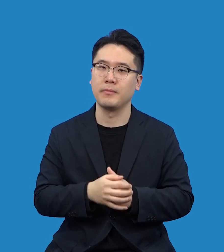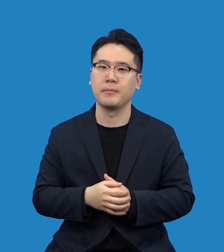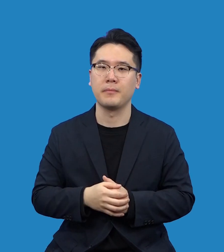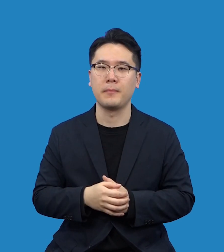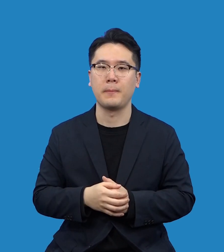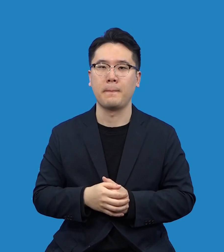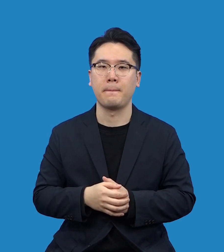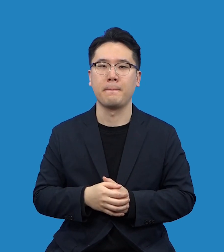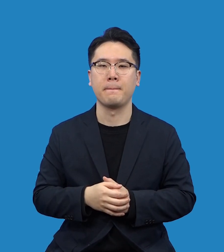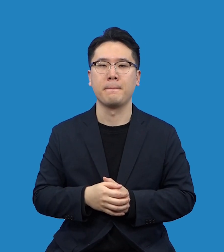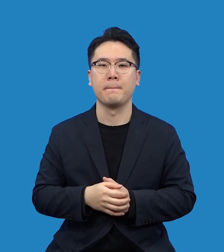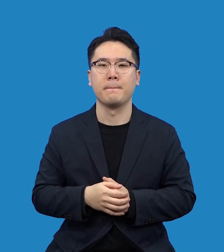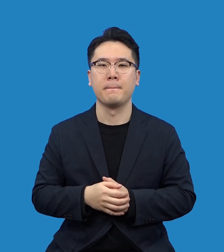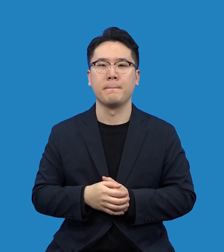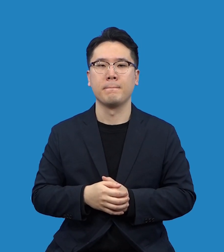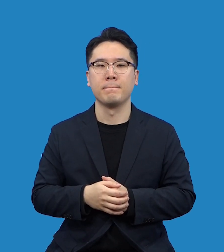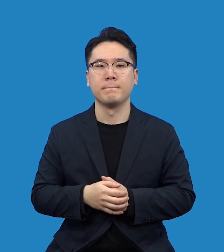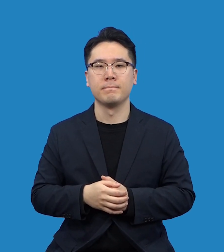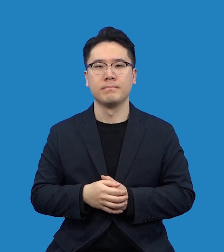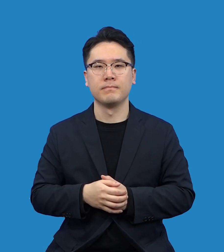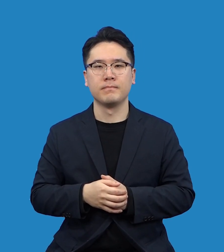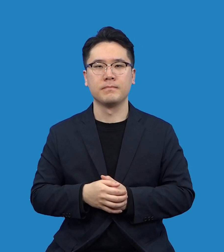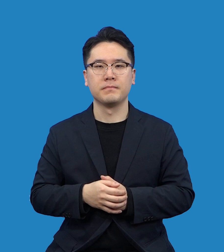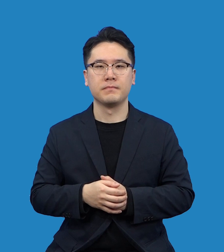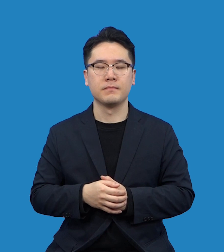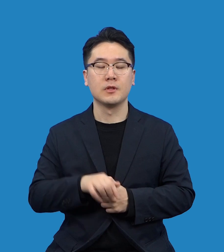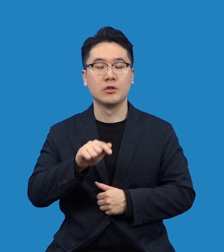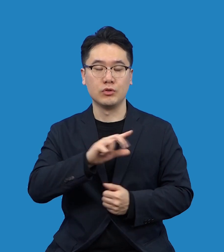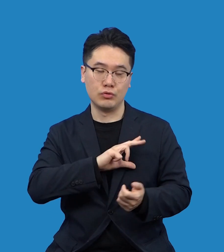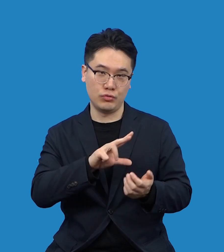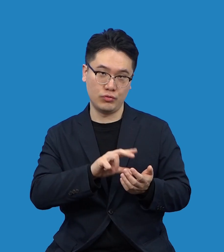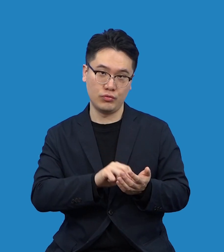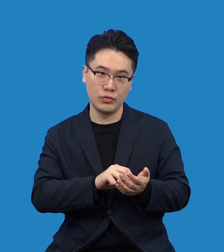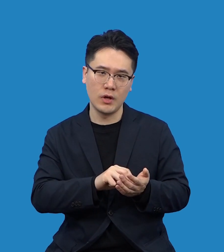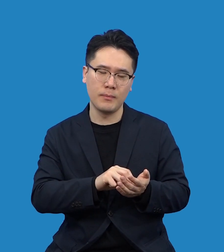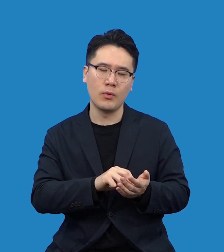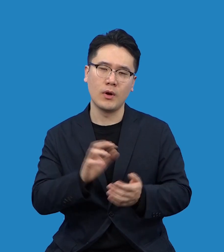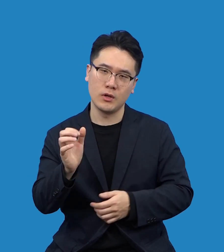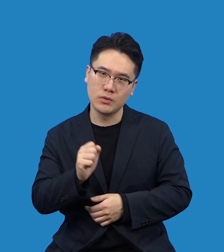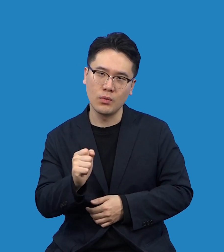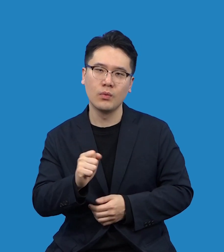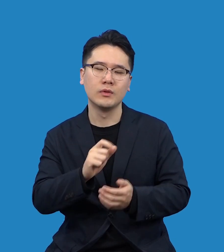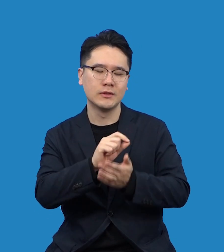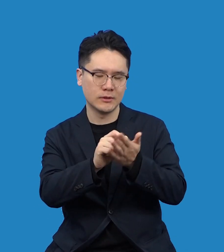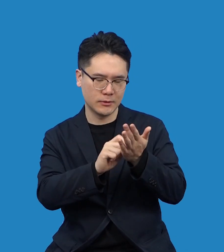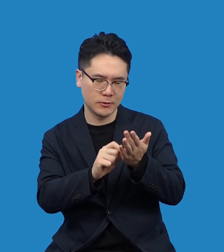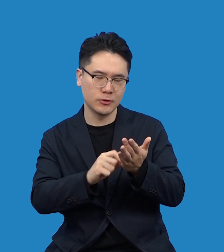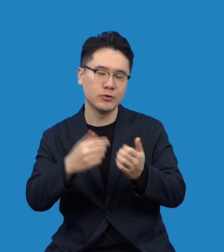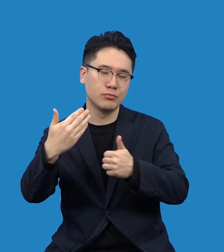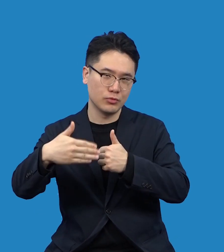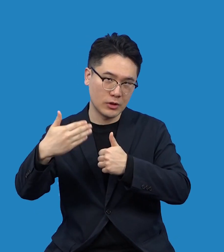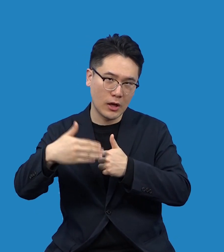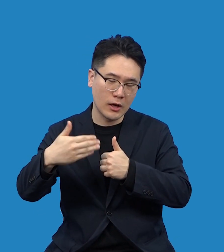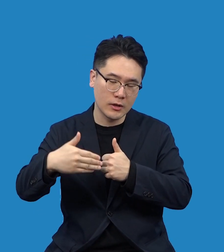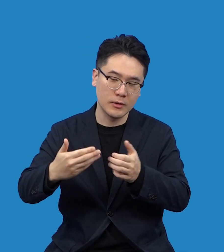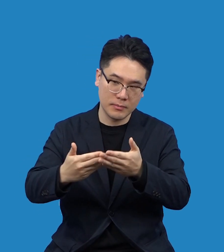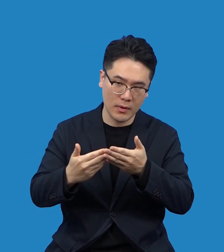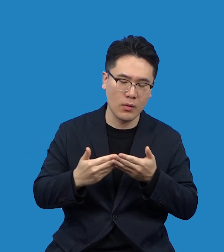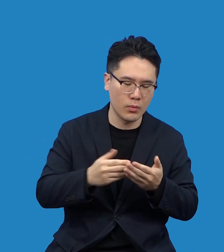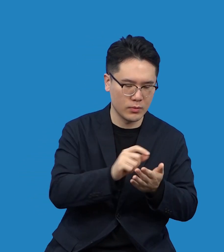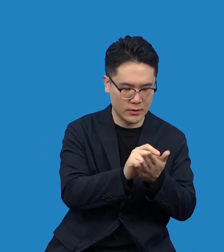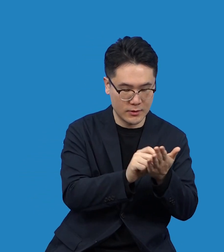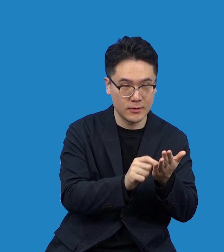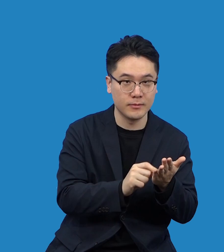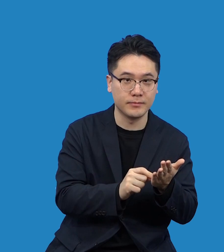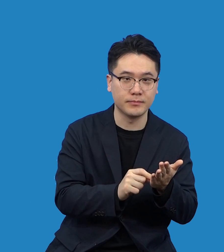노래라는 그런 이 주제 제목으로 글을 써 주십시오 하고 이제 쓴 글인데